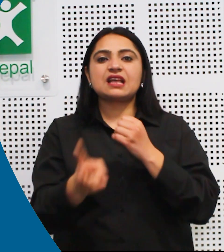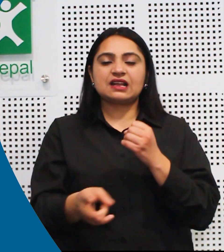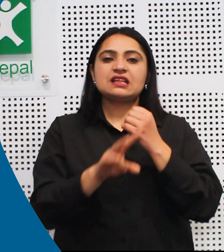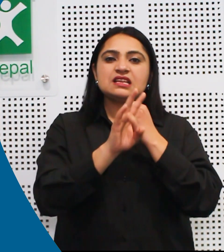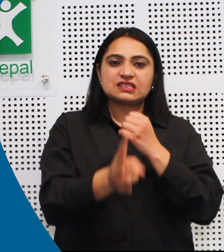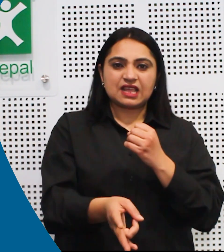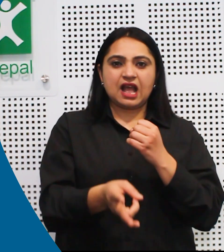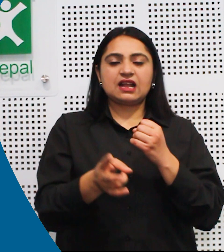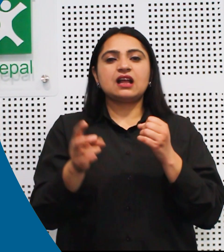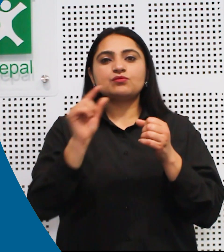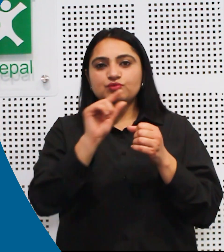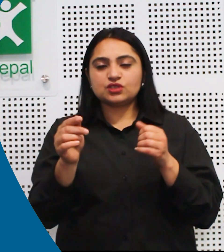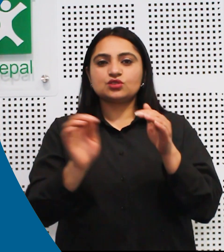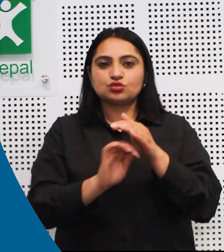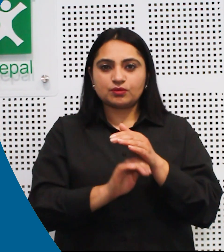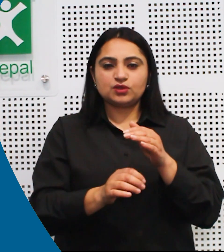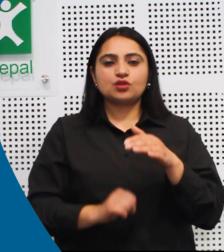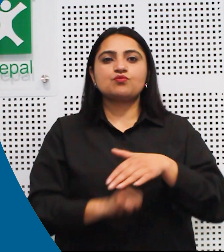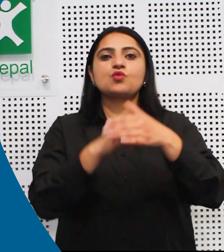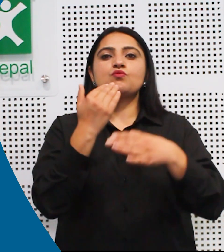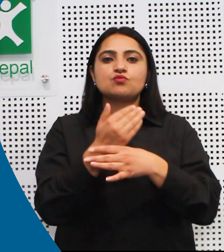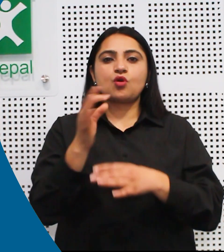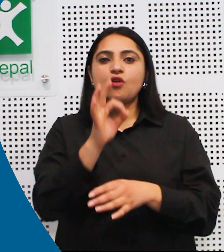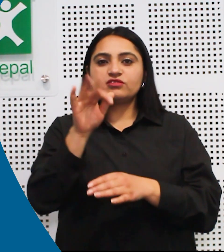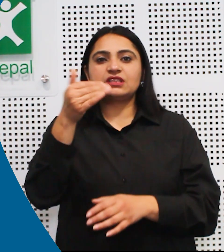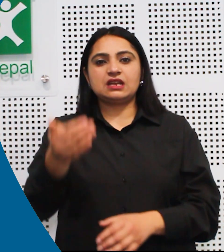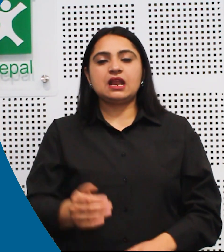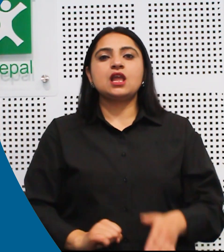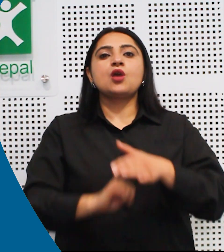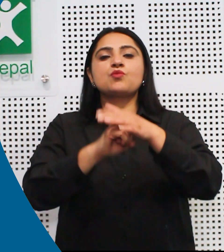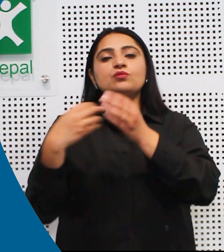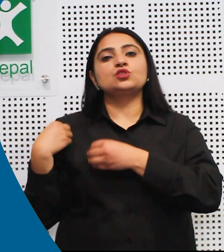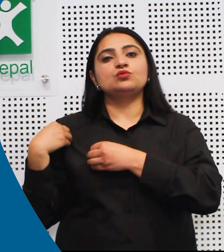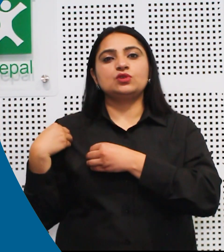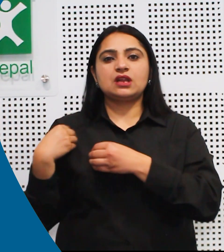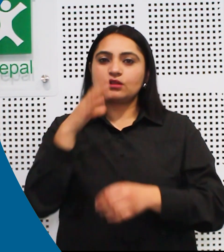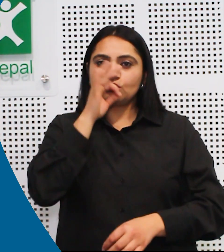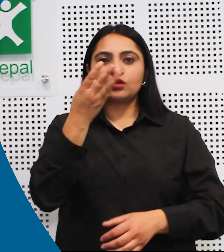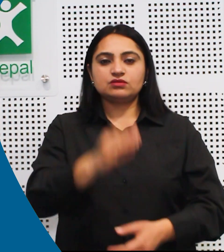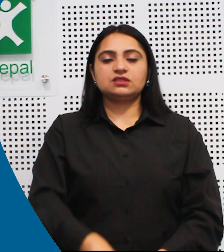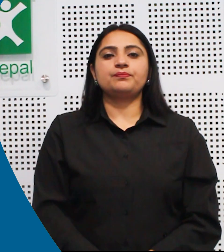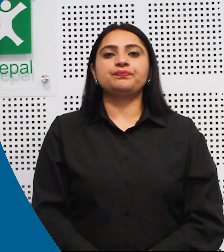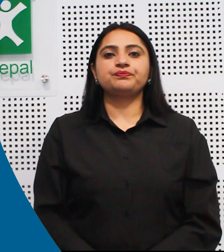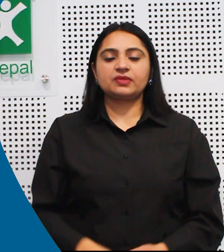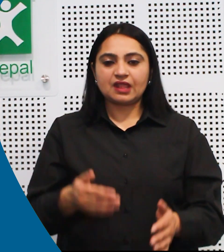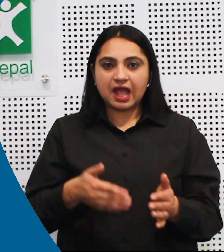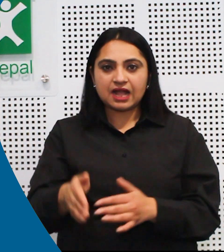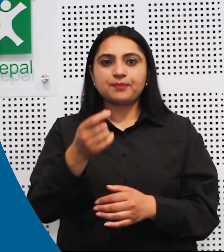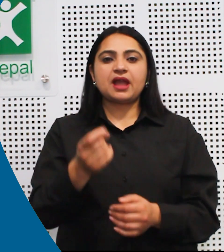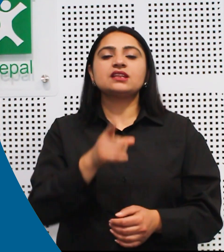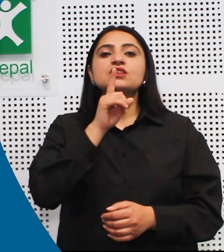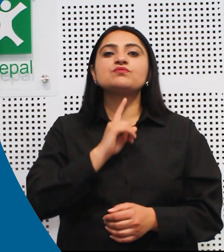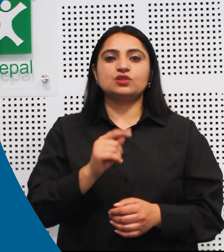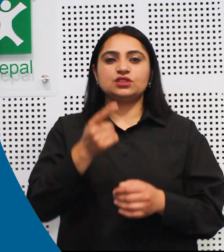शाखा, विषयगत समिति र प्रमुख प्रशासकीय अधिकृतलाई प्रमुख जिम्मेवारी तोकिएको हुन्छ। आगामी आर्थिक